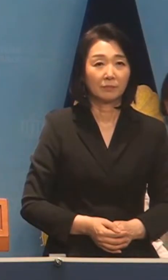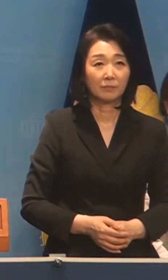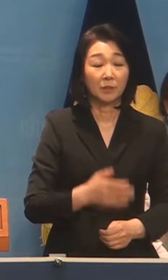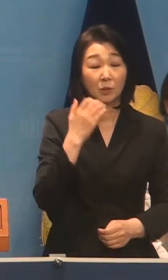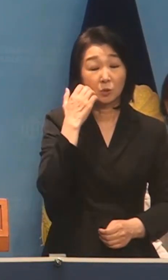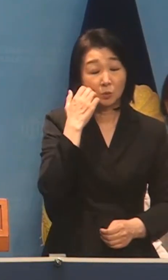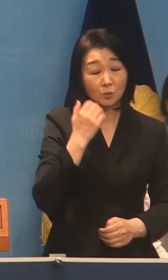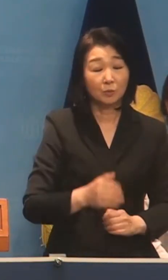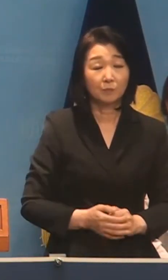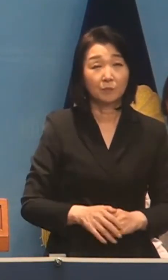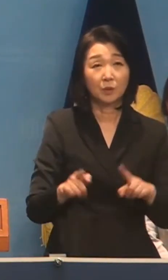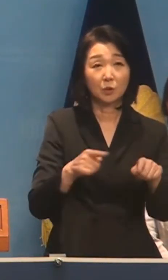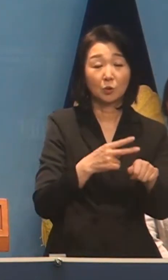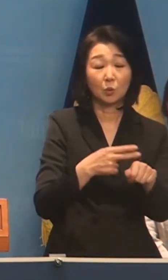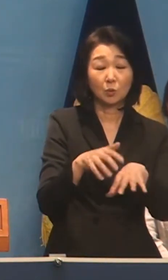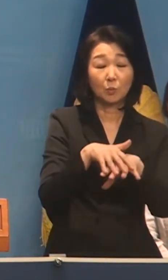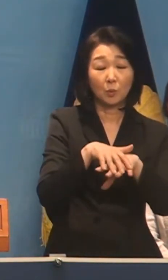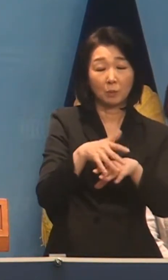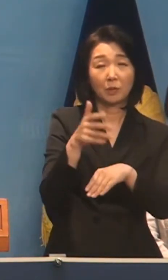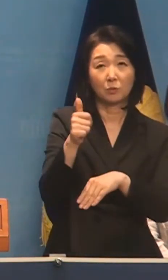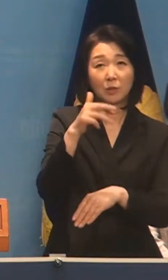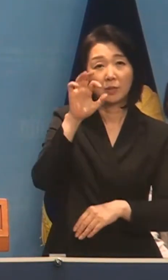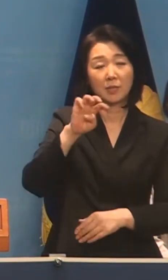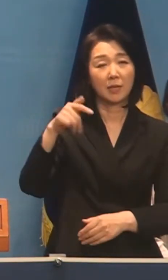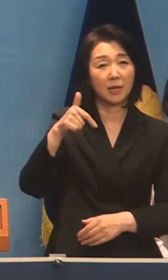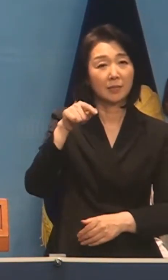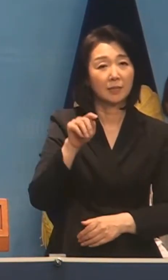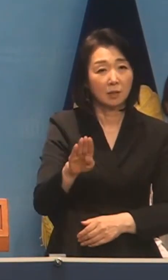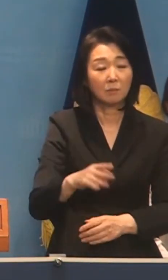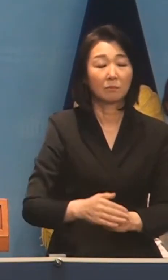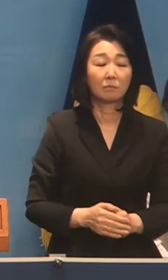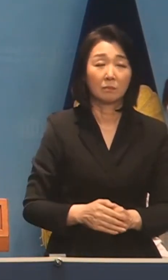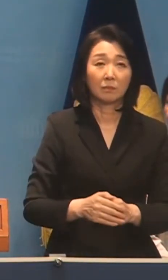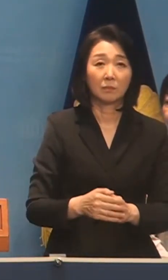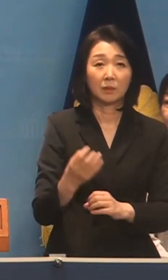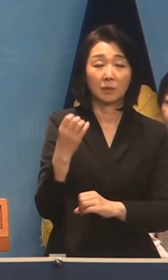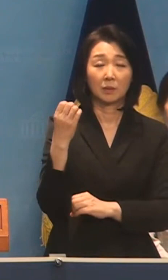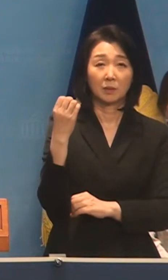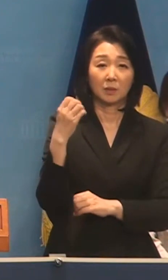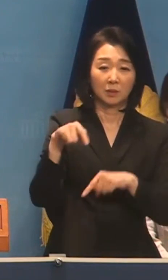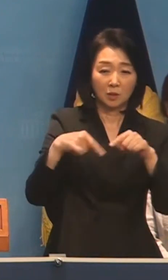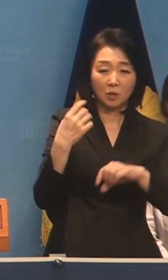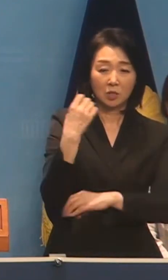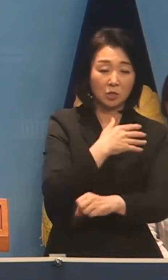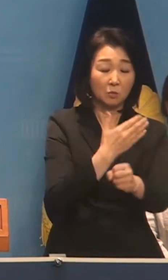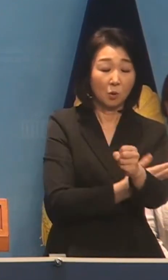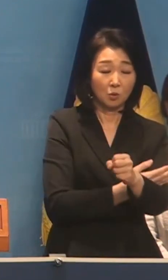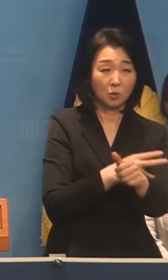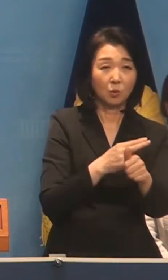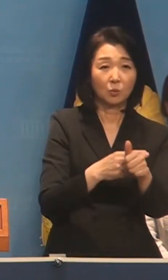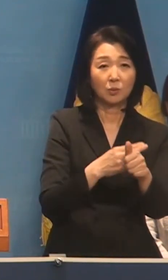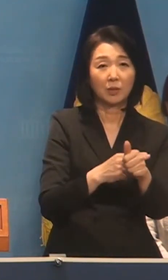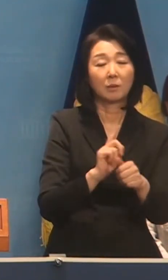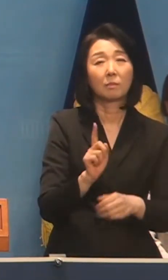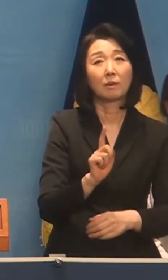인사드리겠습니다. 정경조 정책실장 이한섭입니다. 정치의 기본권은 교사에게